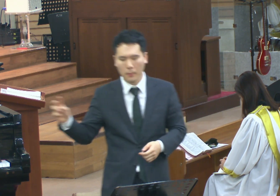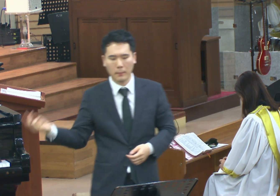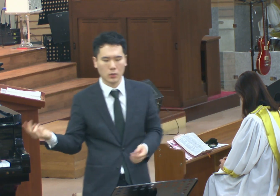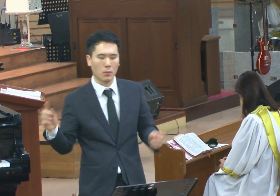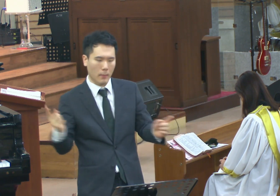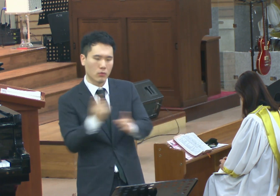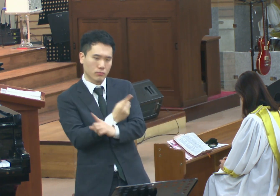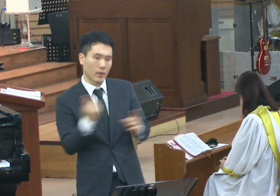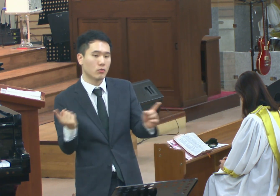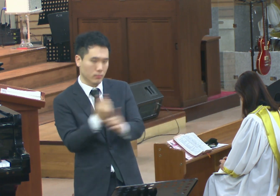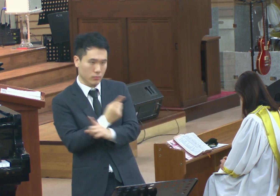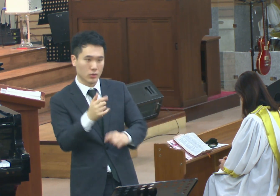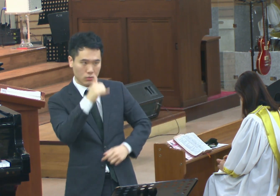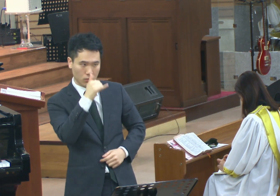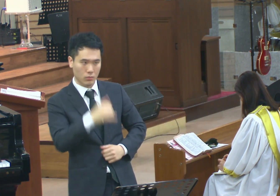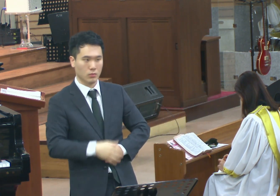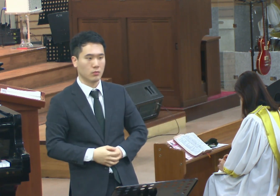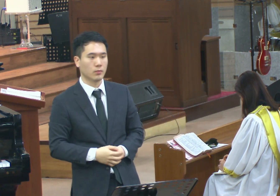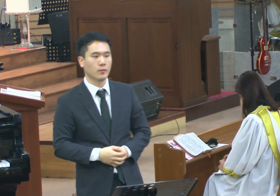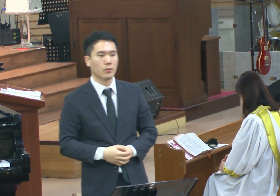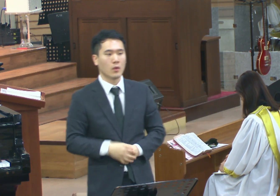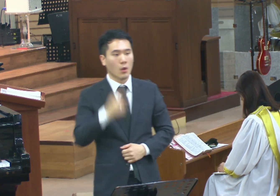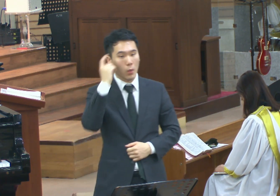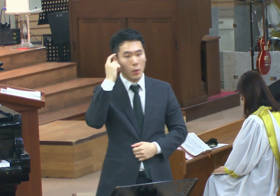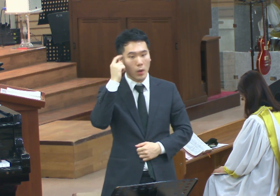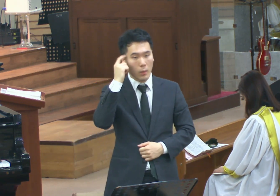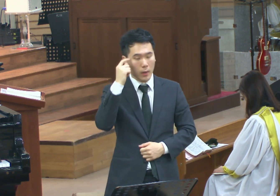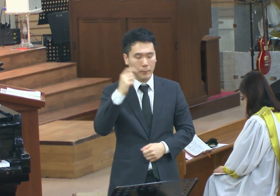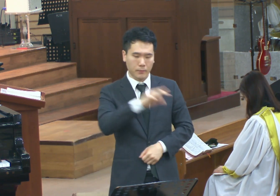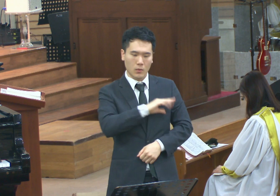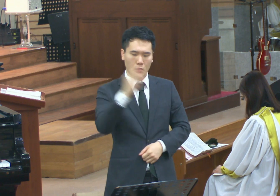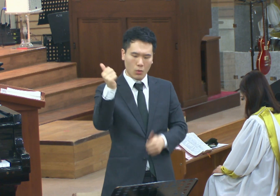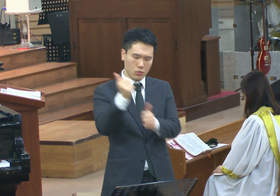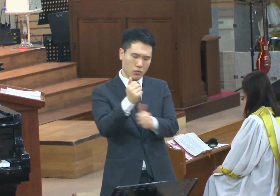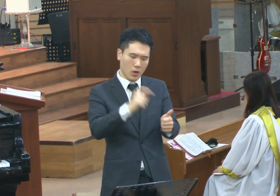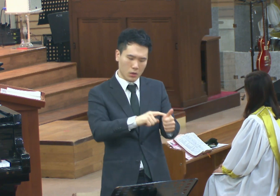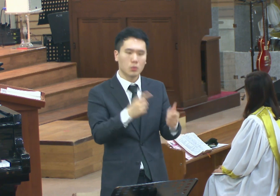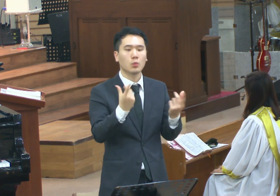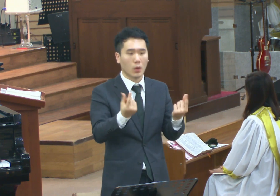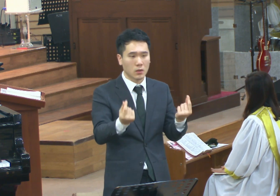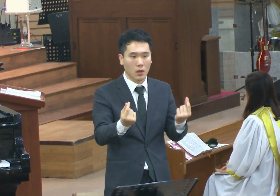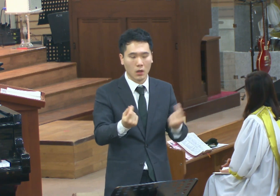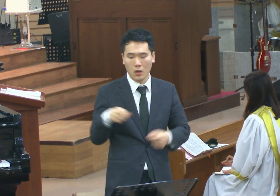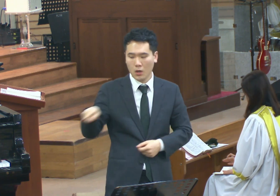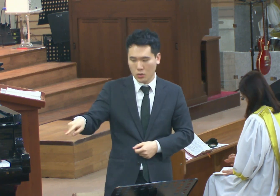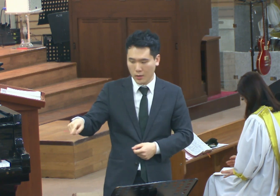그냥 그대로 돌아가셨어요. 근데 돌아가신 걸 아무도 발견을 못해. 명절이라 부인이